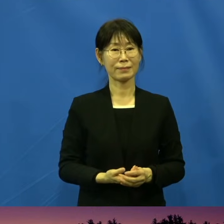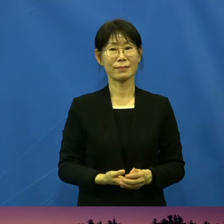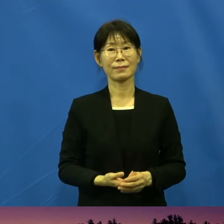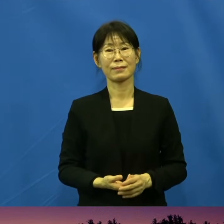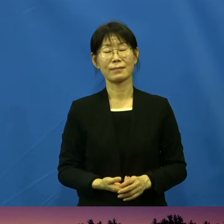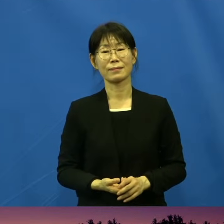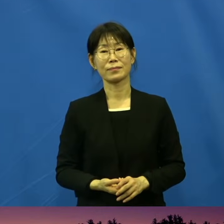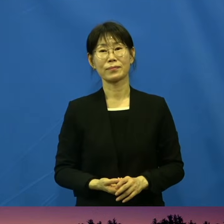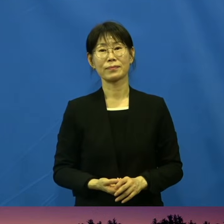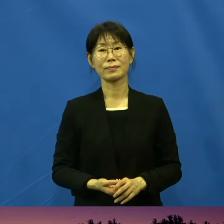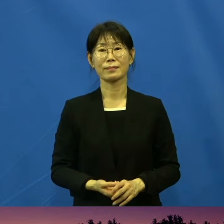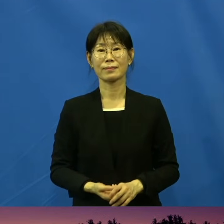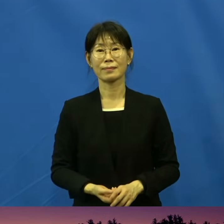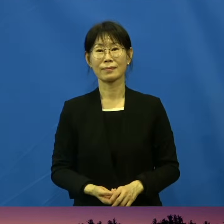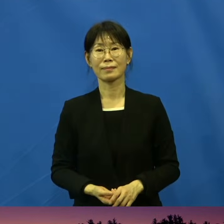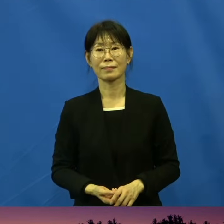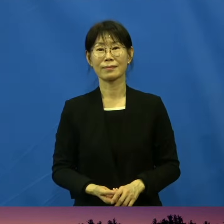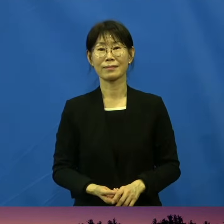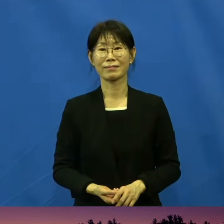풍성해지는,